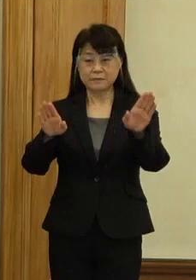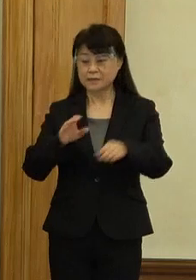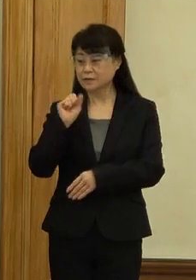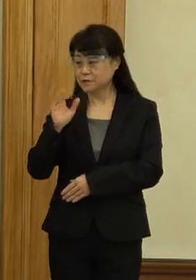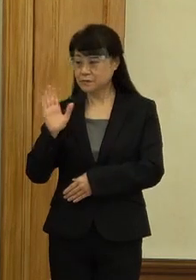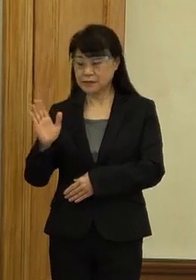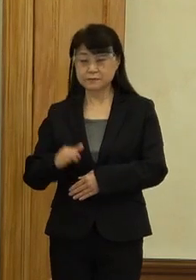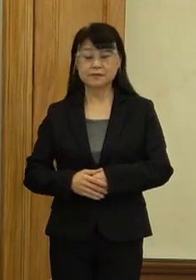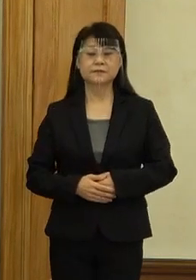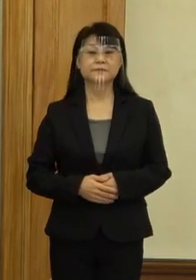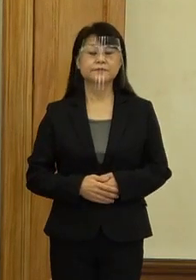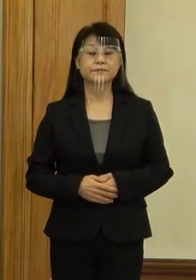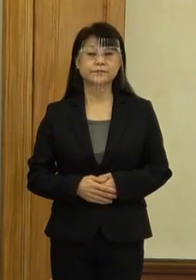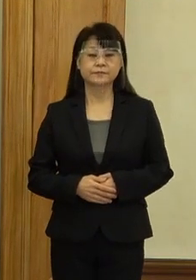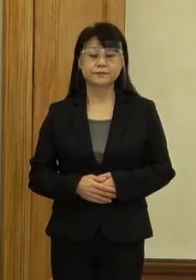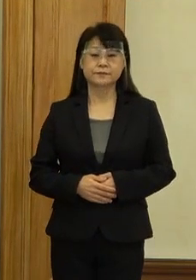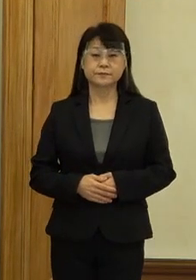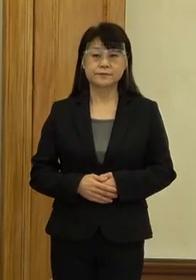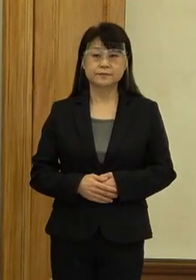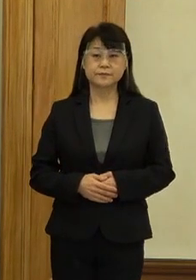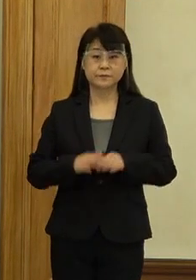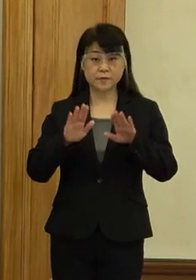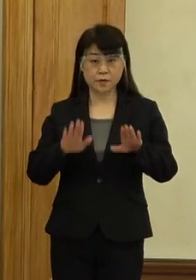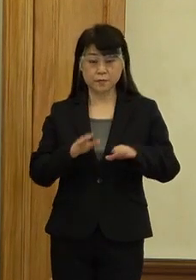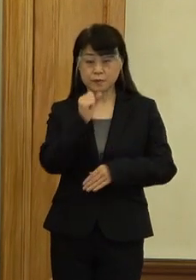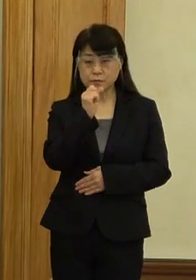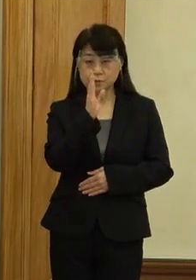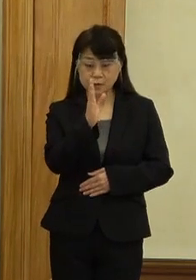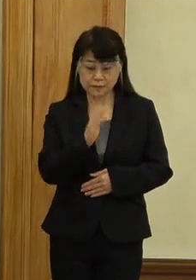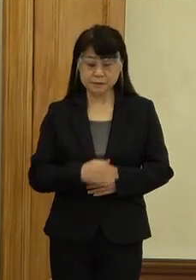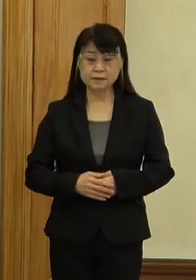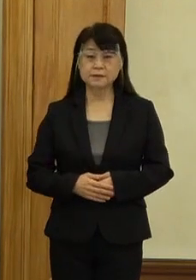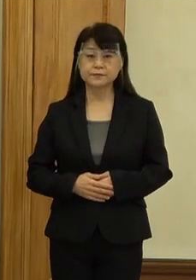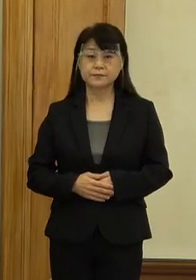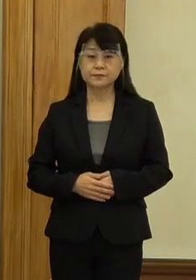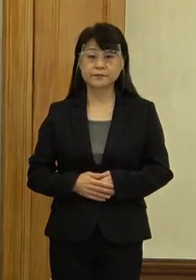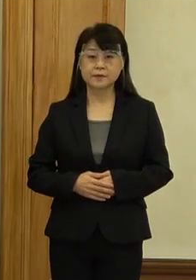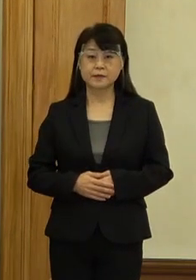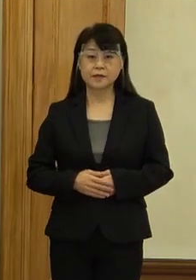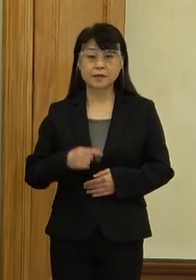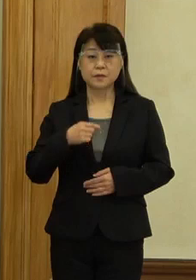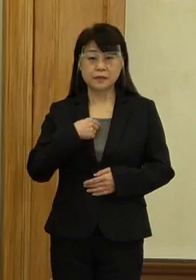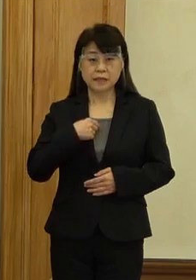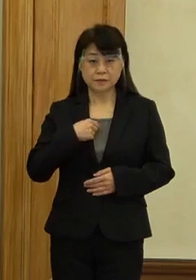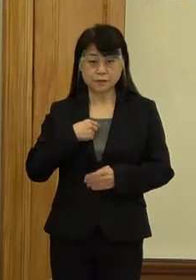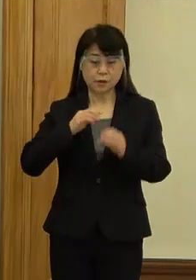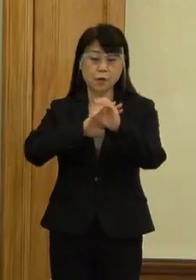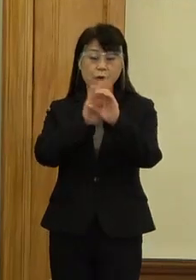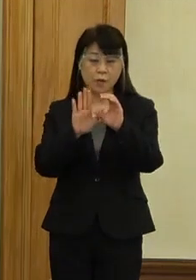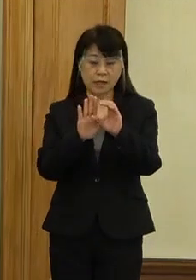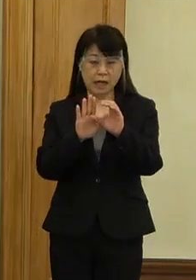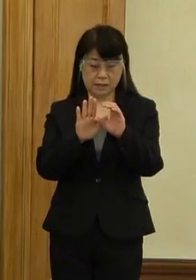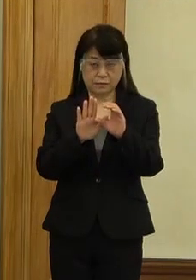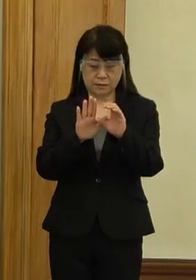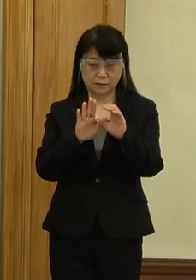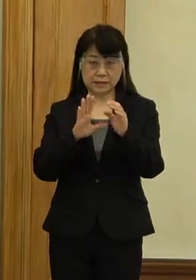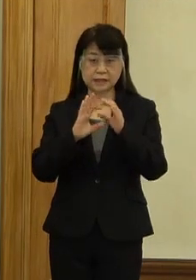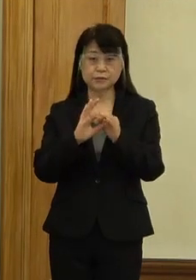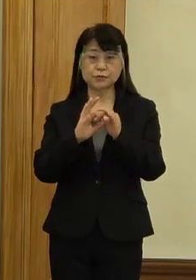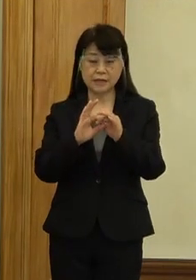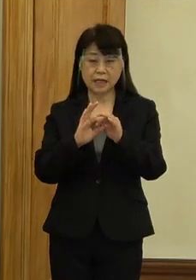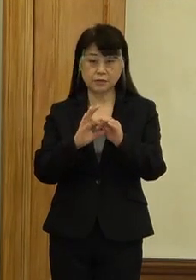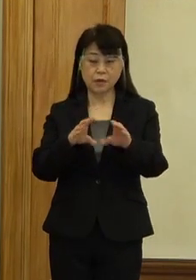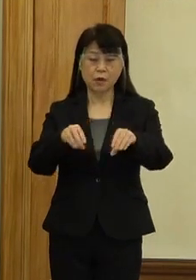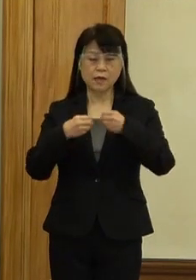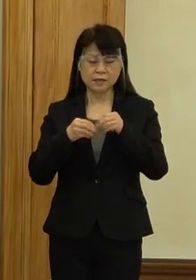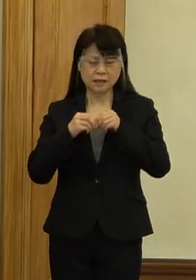しくお願いいたします。 はい、本日もよろしくお願いいたします。冒頭私からは新型コロナウイルス感染症の感染の